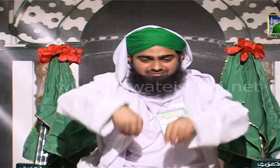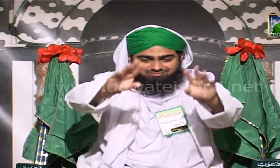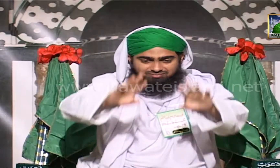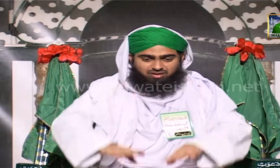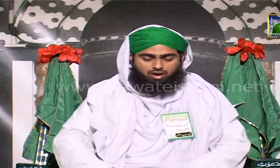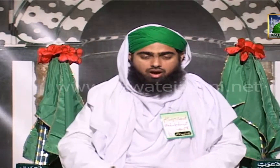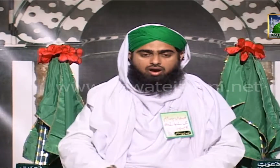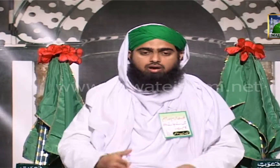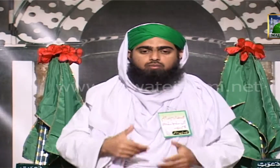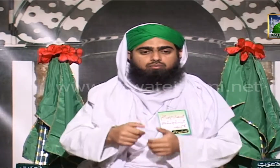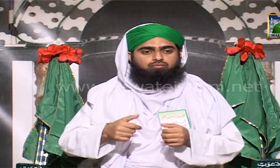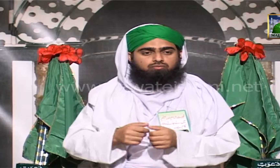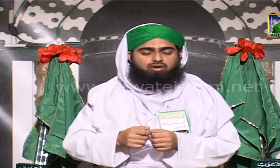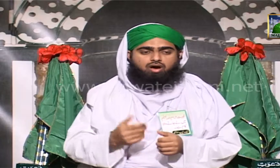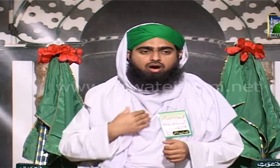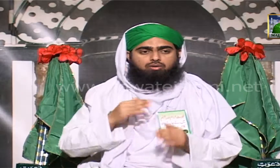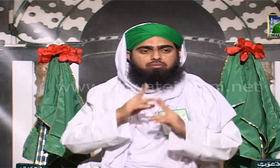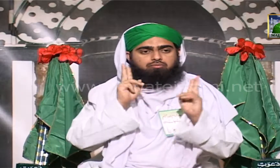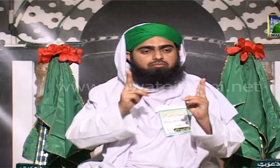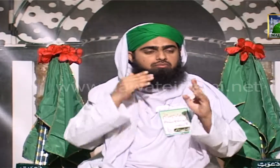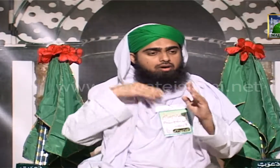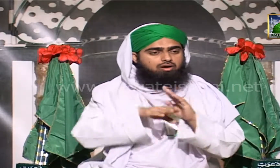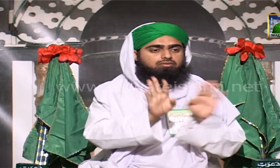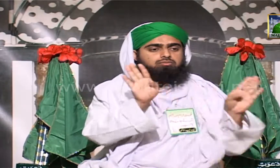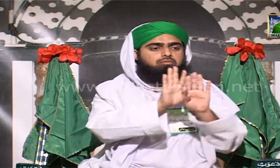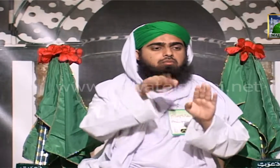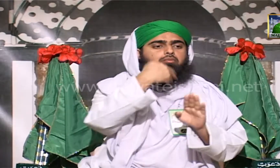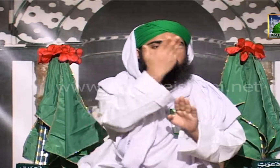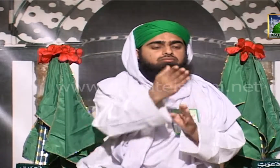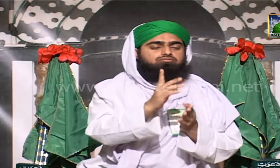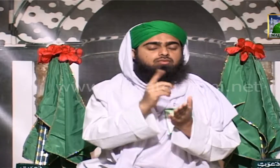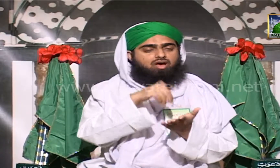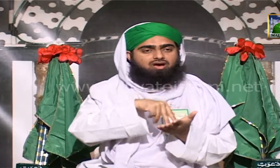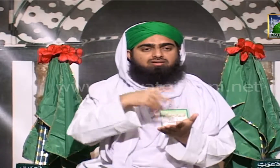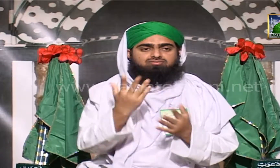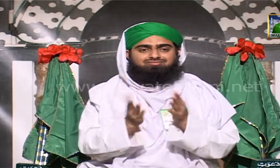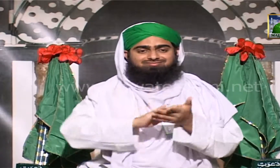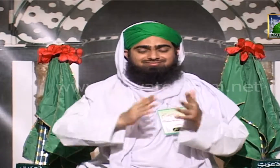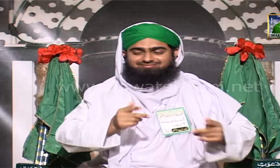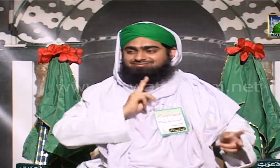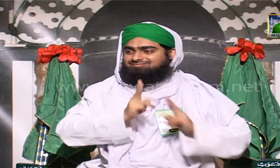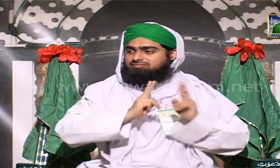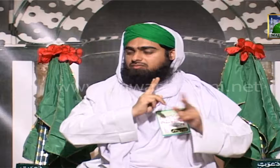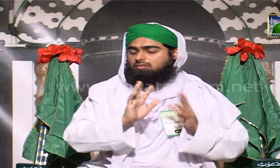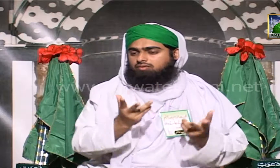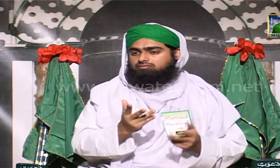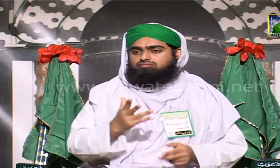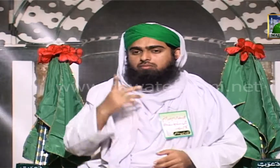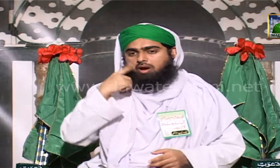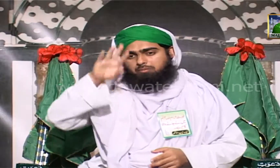اور باہر دروازوں پہ کھڑے ہو کے گپ شپ لڑاتے. کیونکہ میں شہید مسجد میں تو یہ دیکھتا ہوں کہ جب جمعے کو درود و سلام ہوتا ہے، ہم